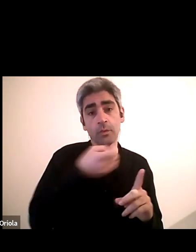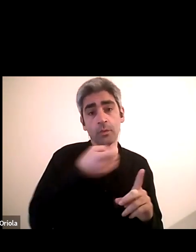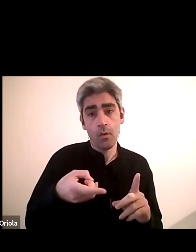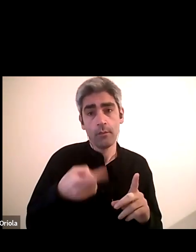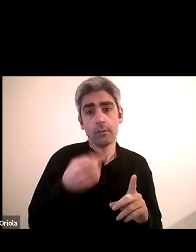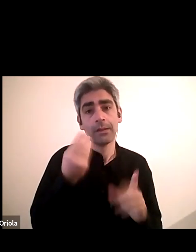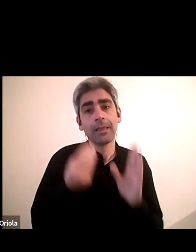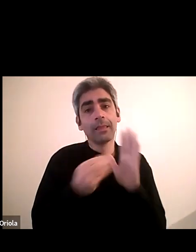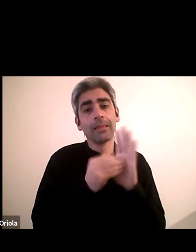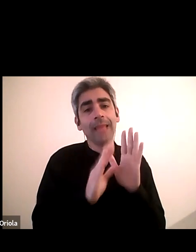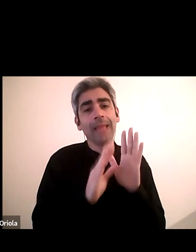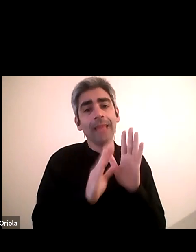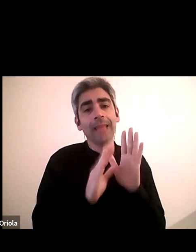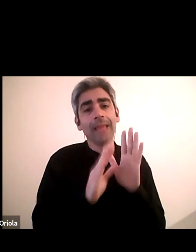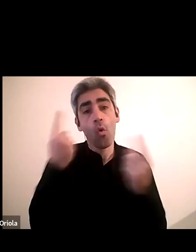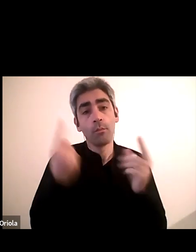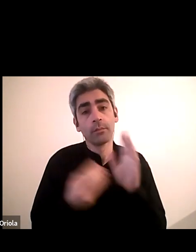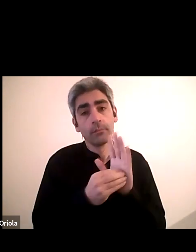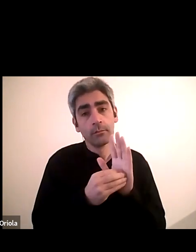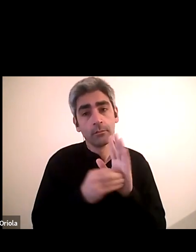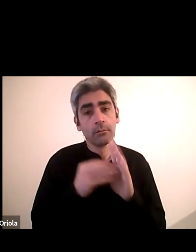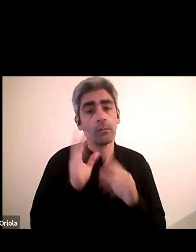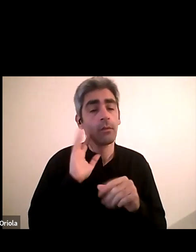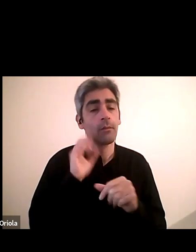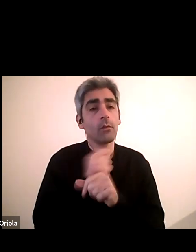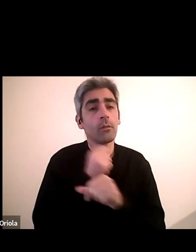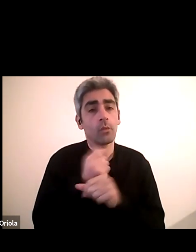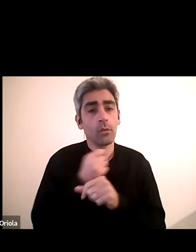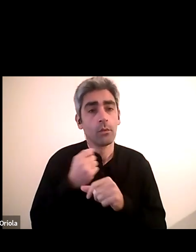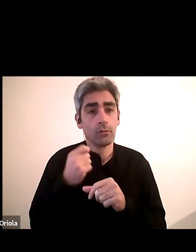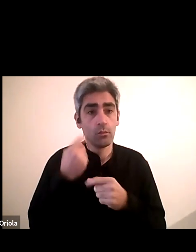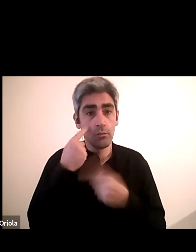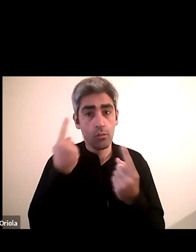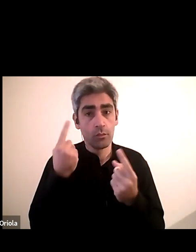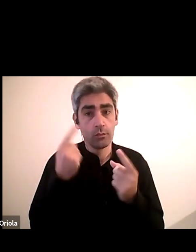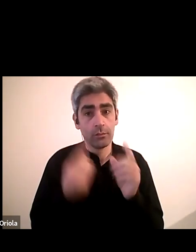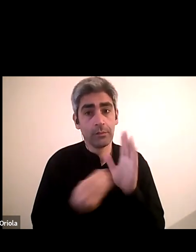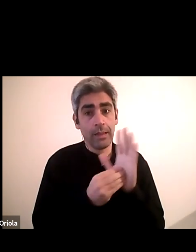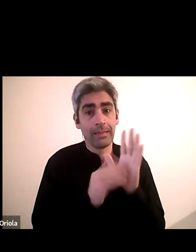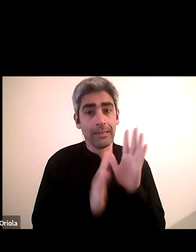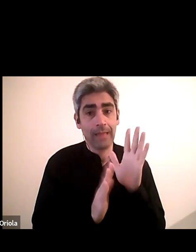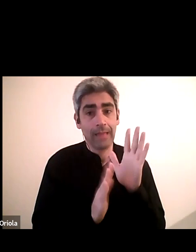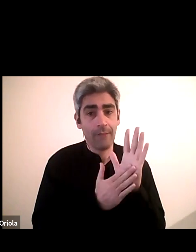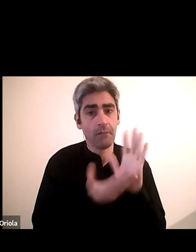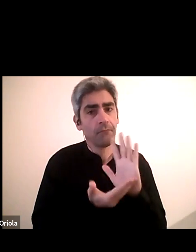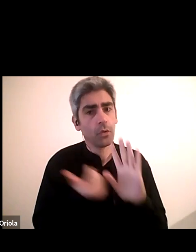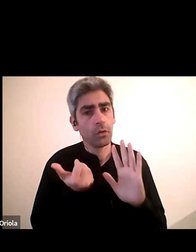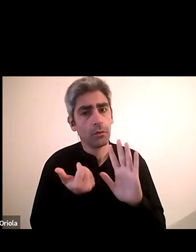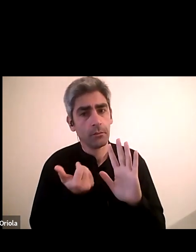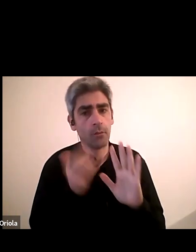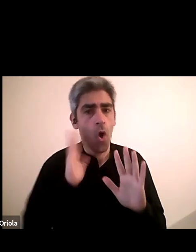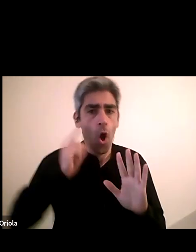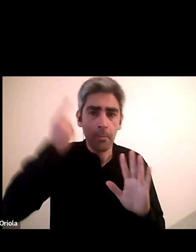referência ao setor público e aos trabalhadores em funções públicas da